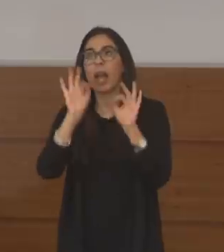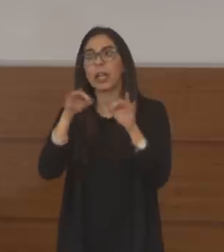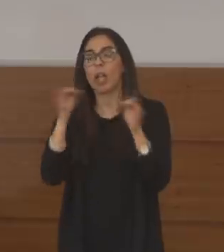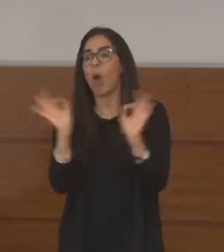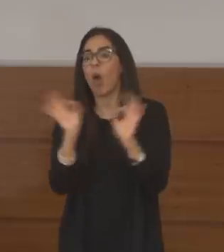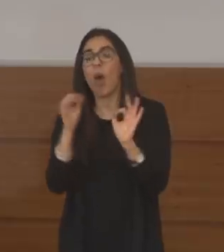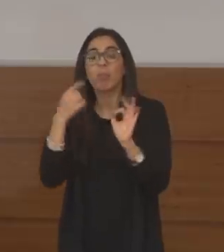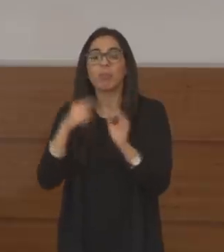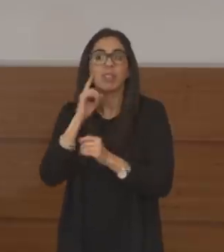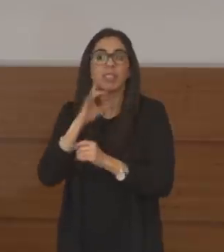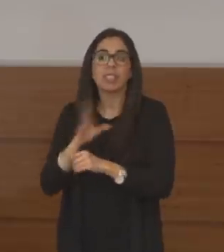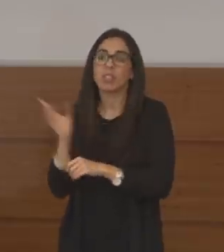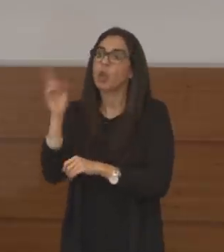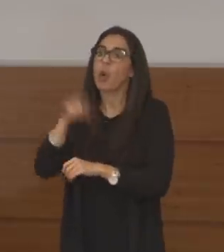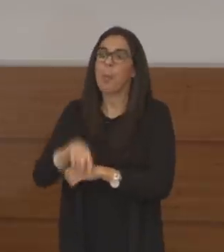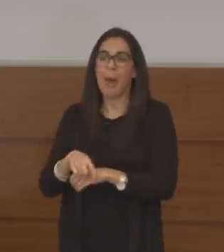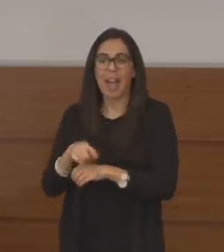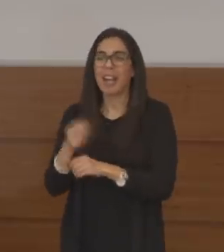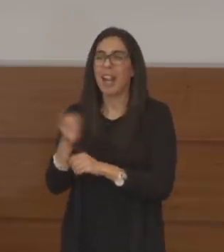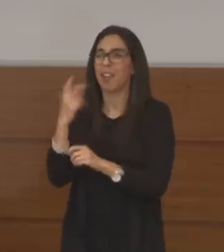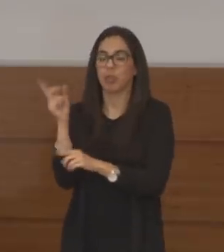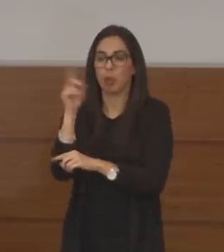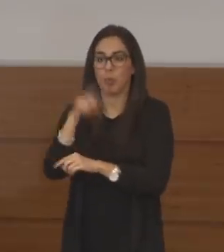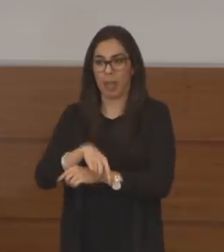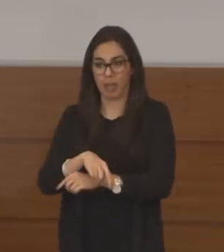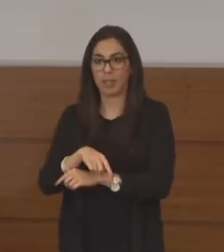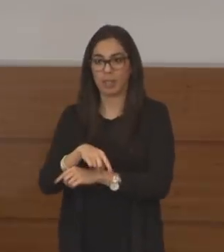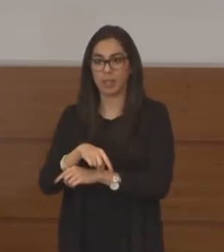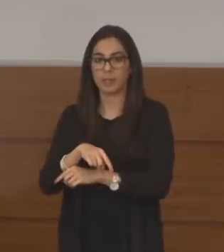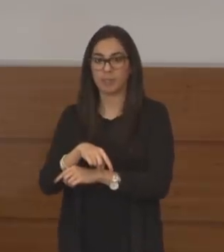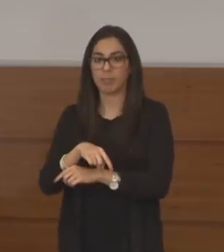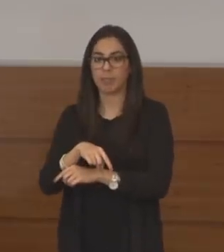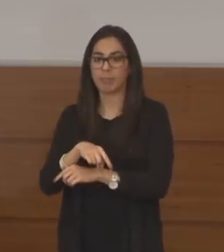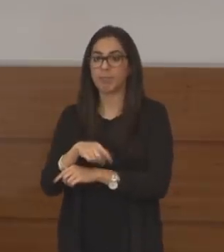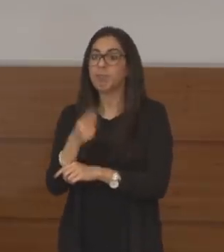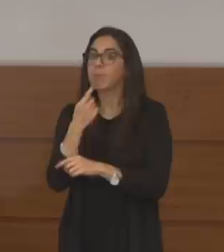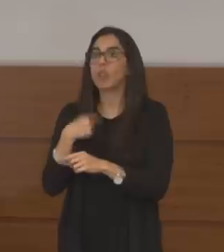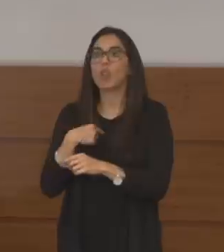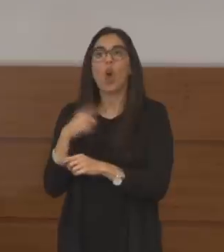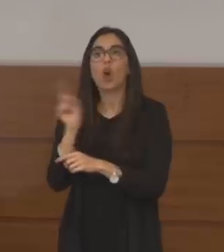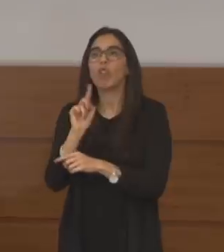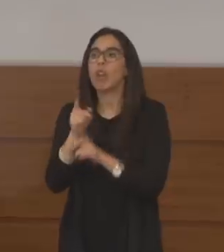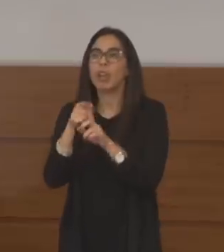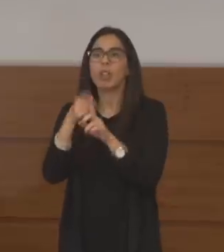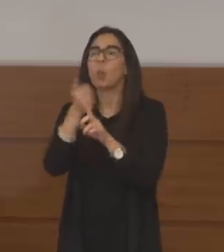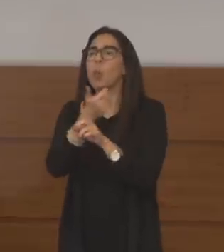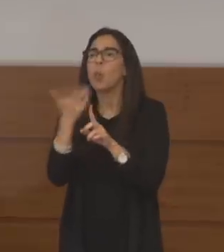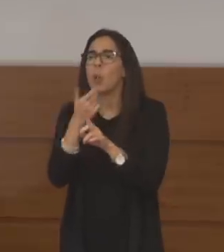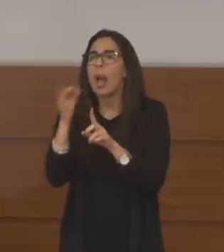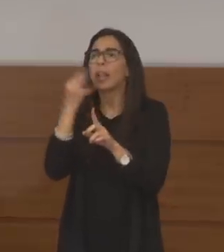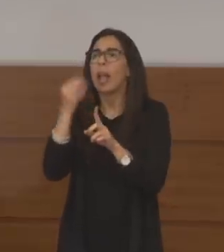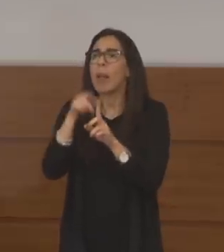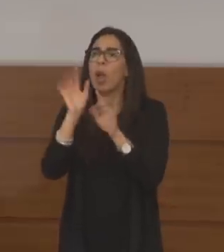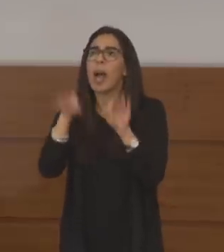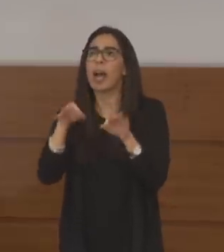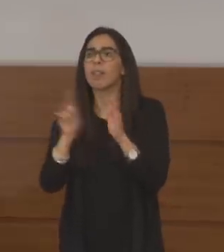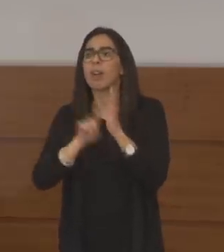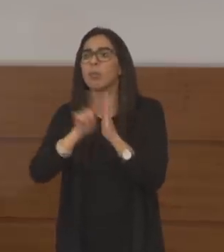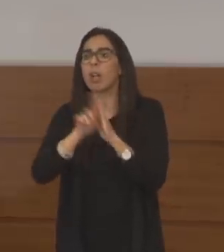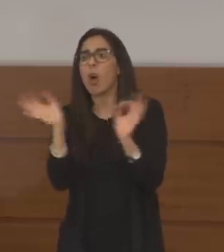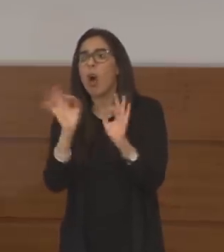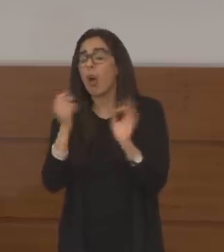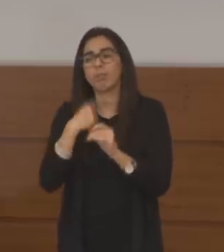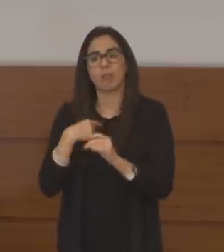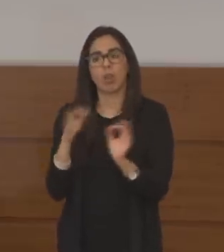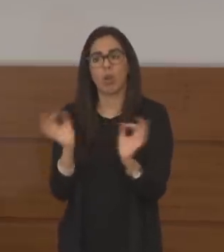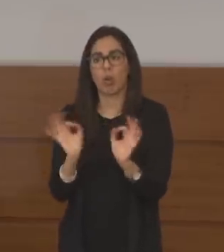c'è stato ha detto all'entità dei test che non erano ancora stati acquisiti